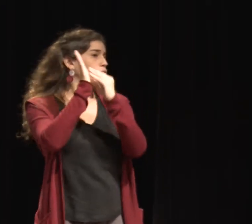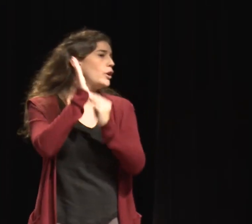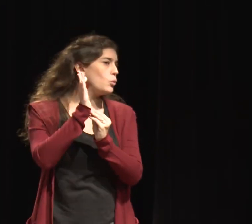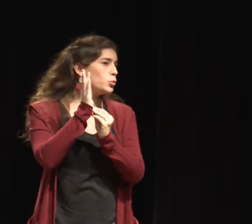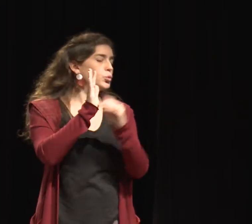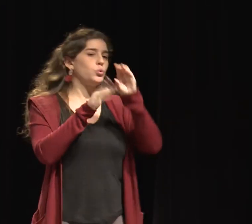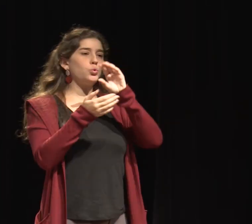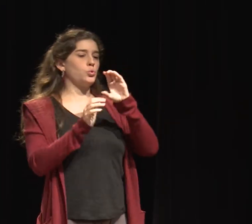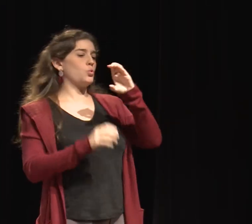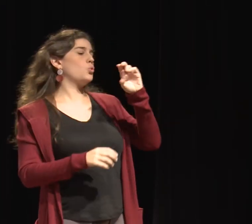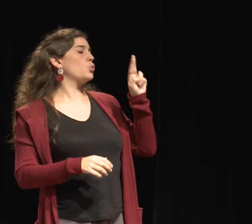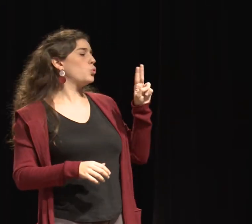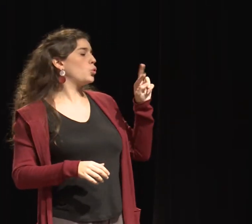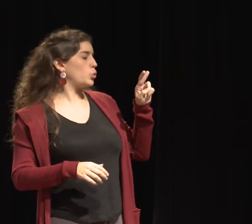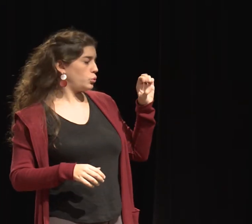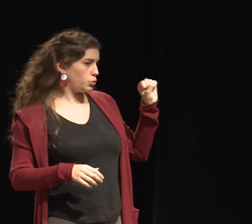porque, às vezes, o conteúdo